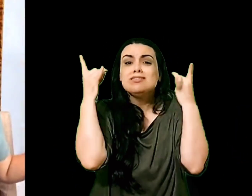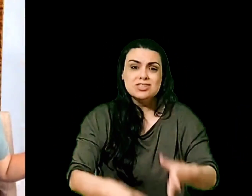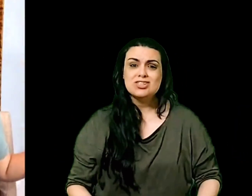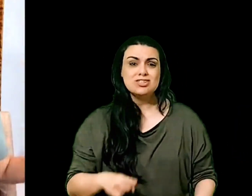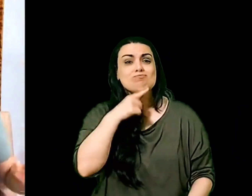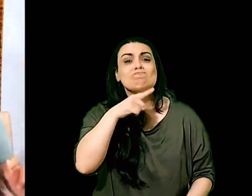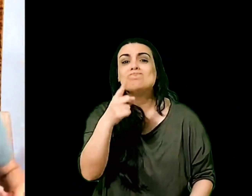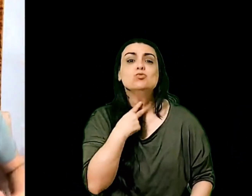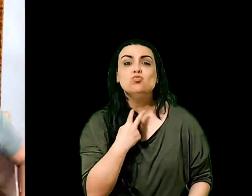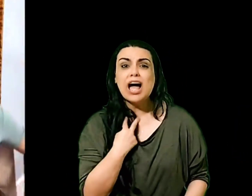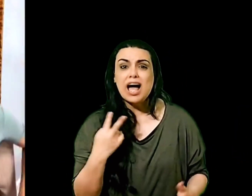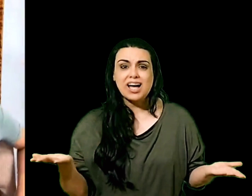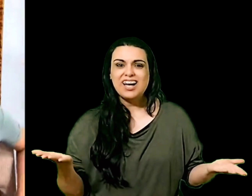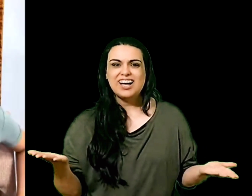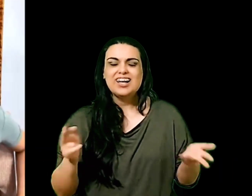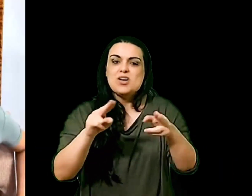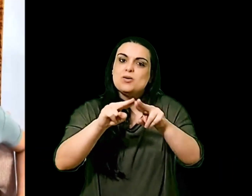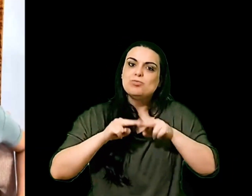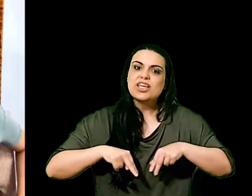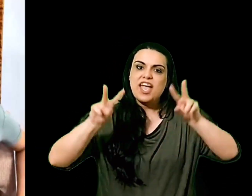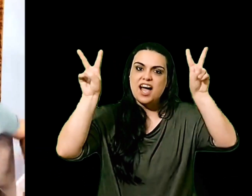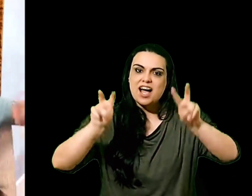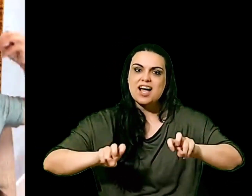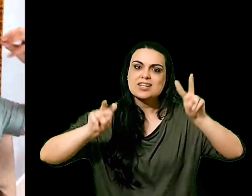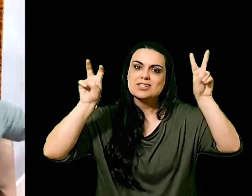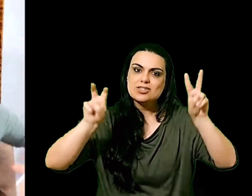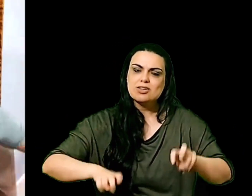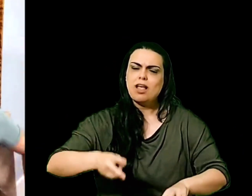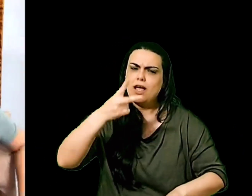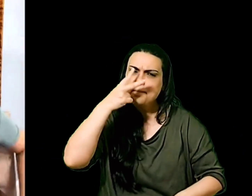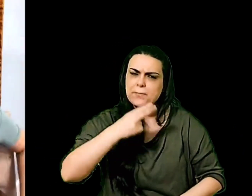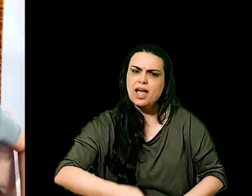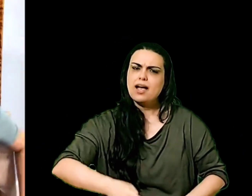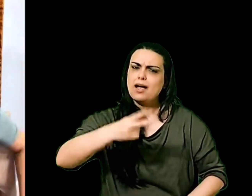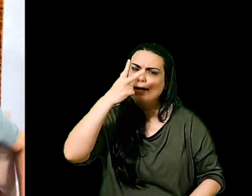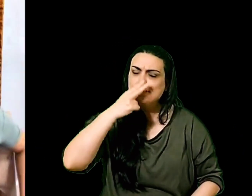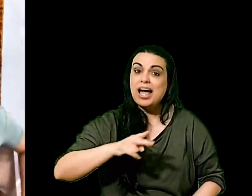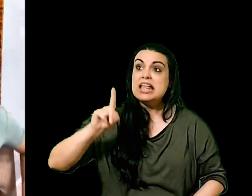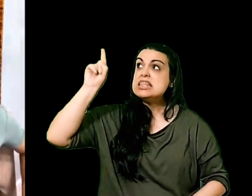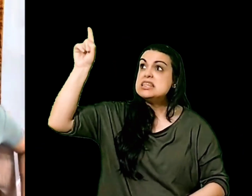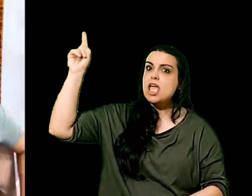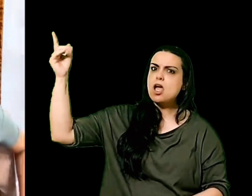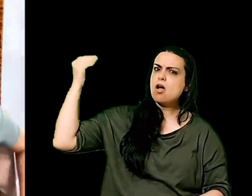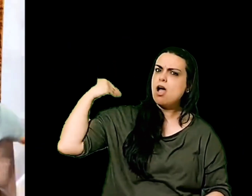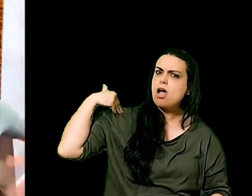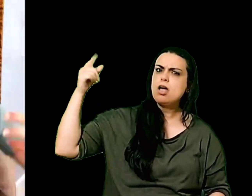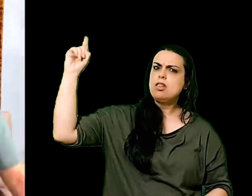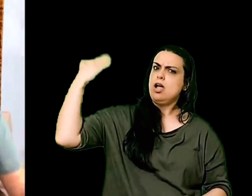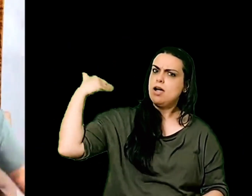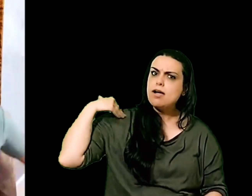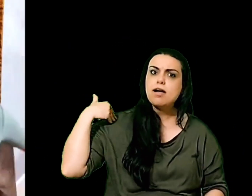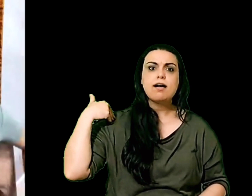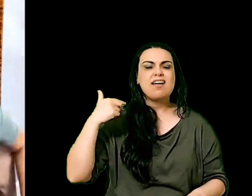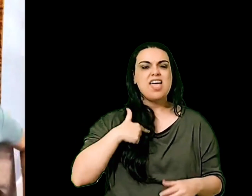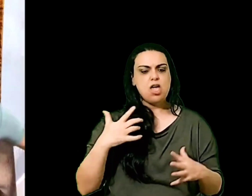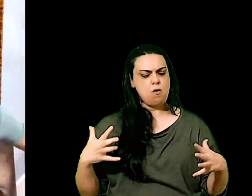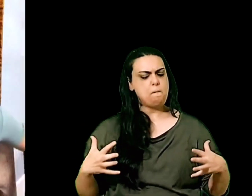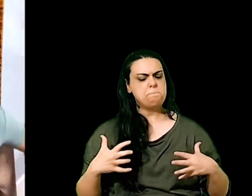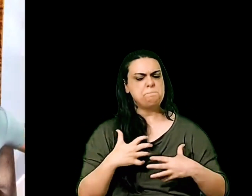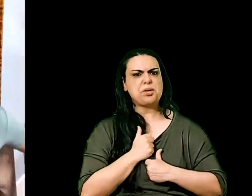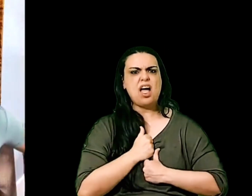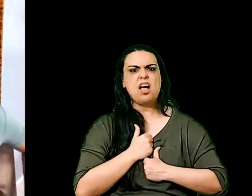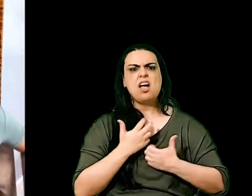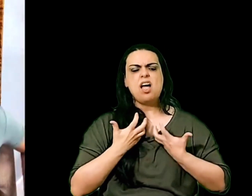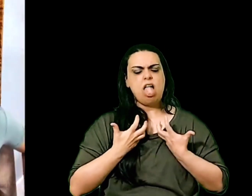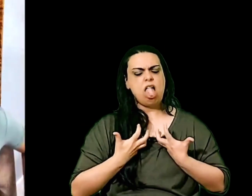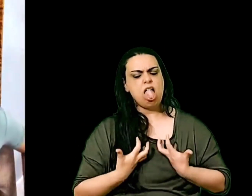que não é uma opção? Porque eu não consigo desistir. Porque é um assunto que volta, é algo que me encontra, Deus me impulsiona. A